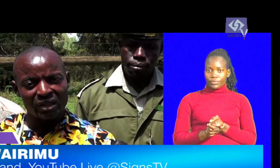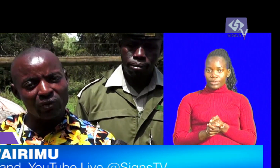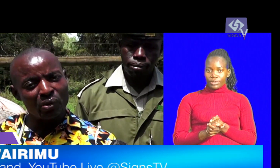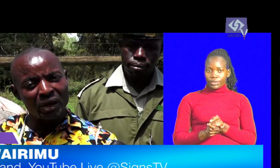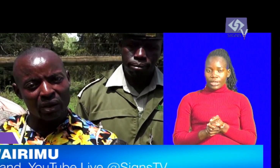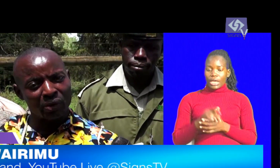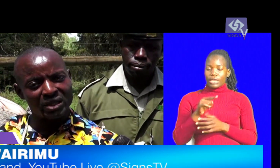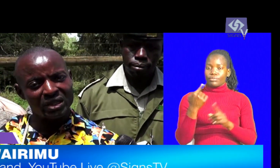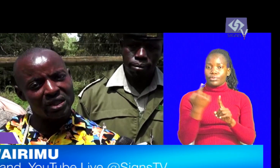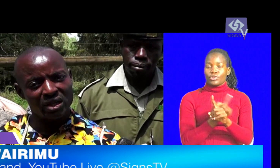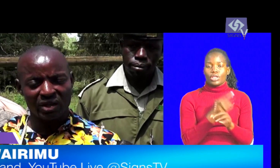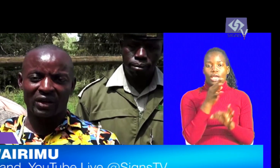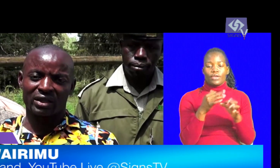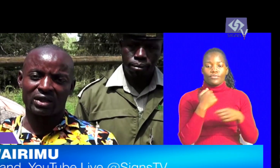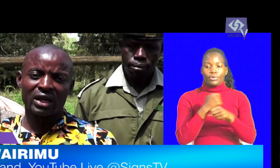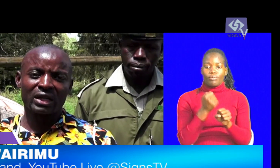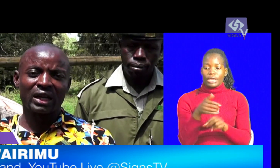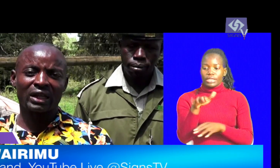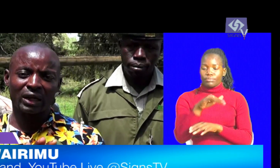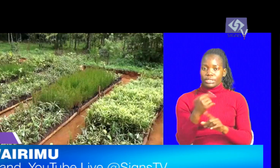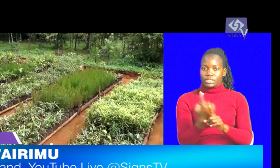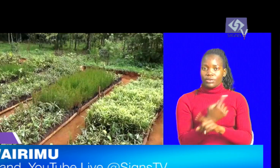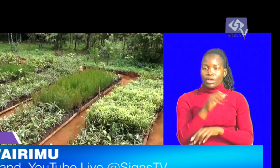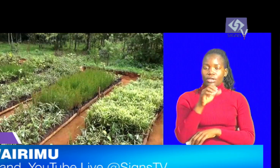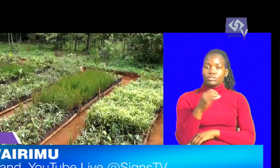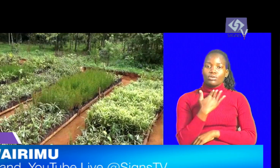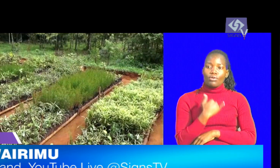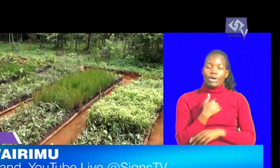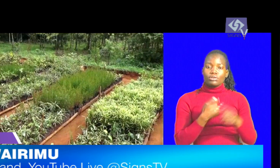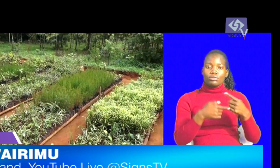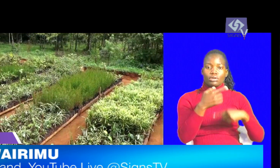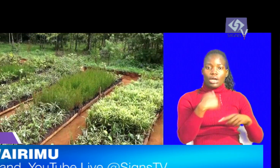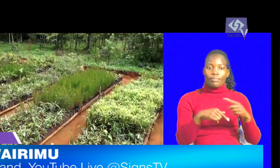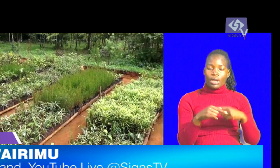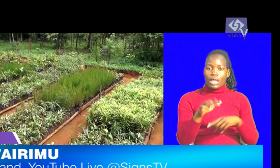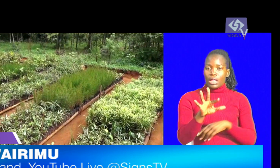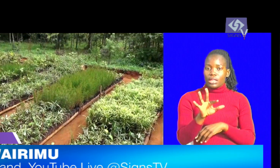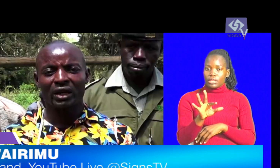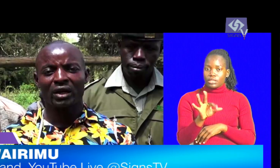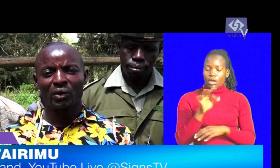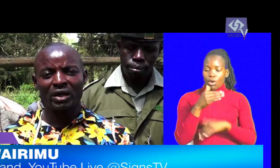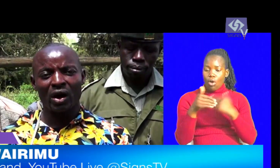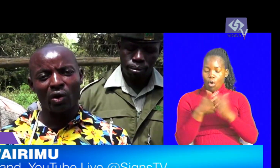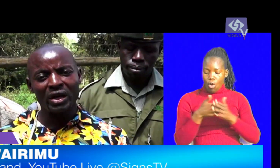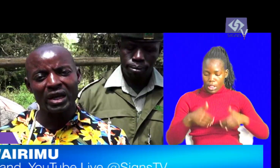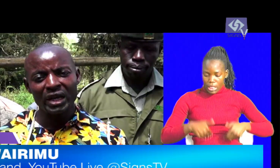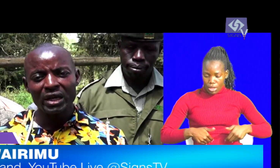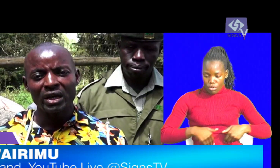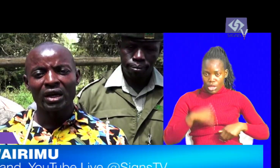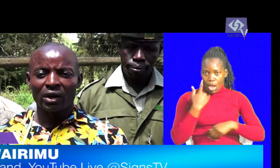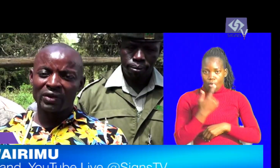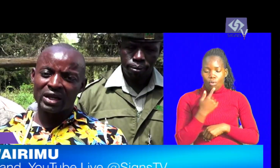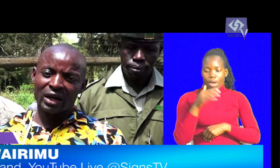if we make the present different. Ninataka tukunje tuchukue wanayuthi wote wenye wako area hii, vijana